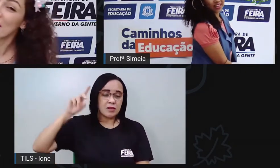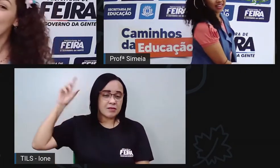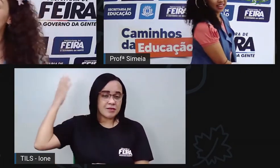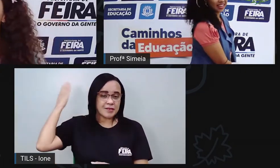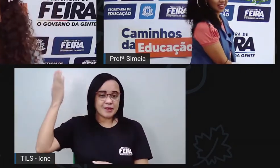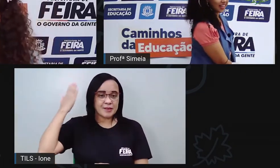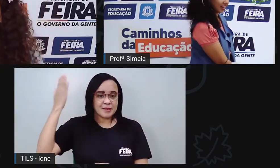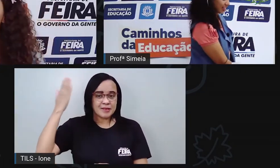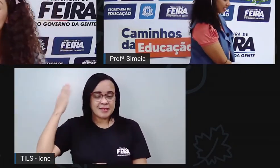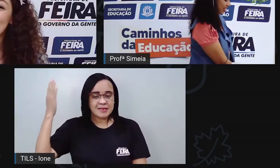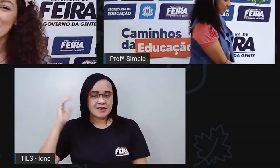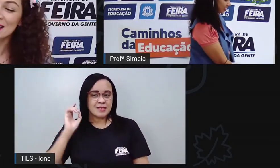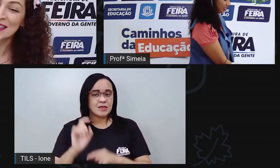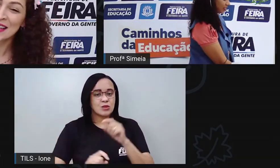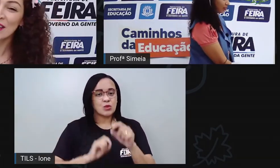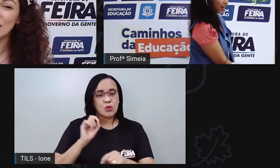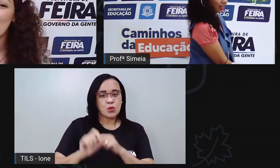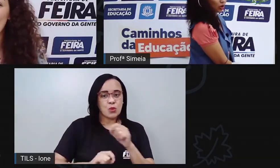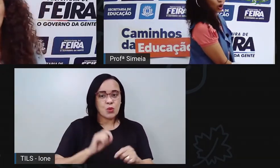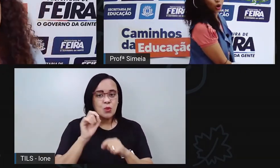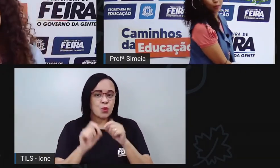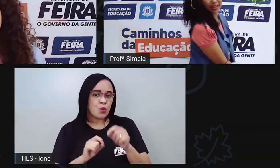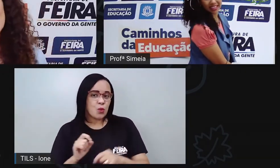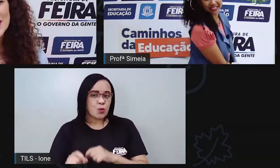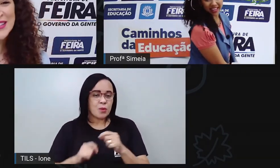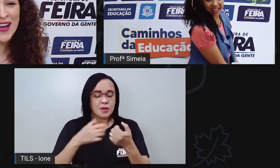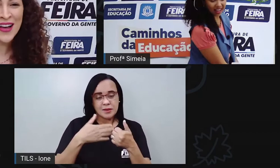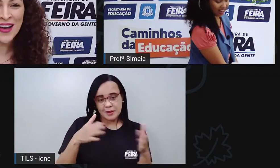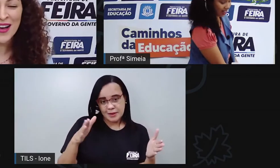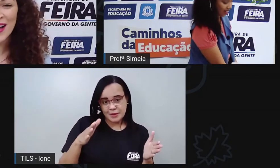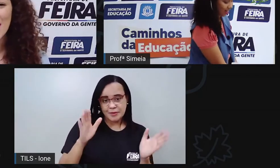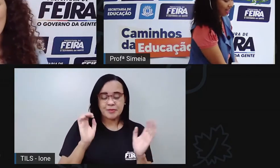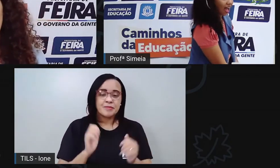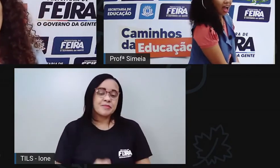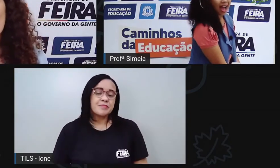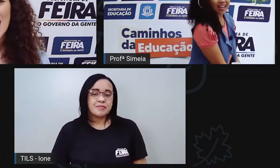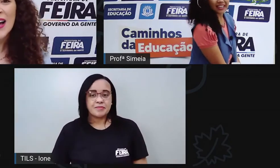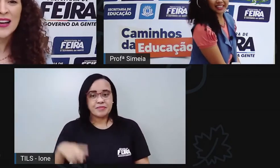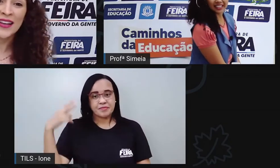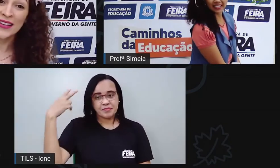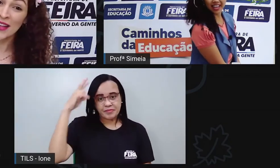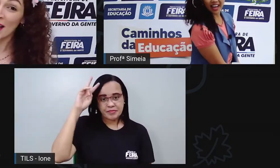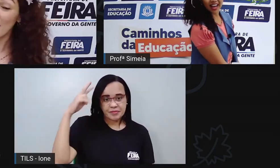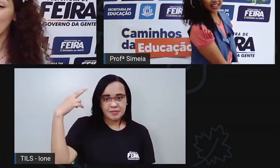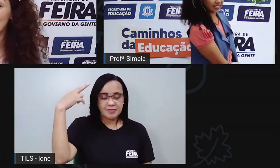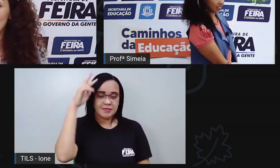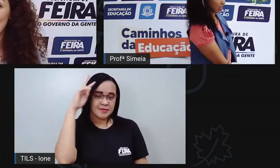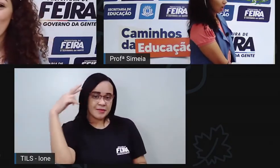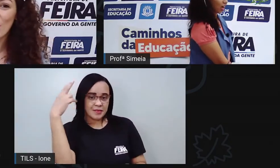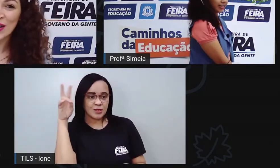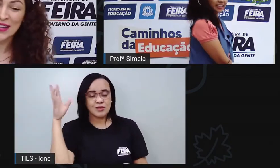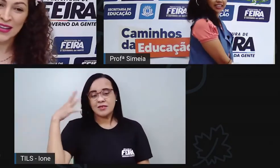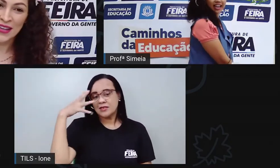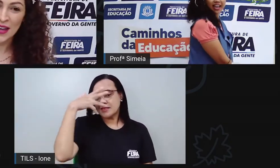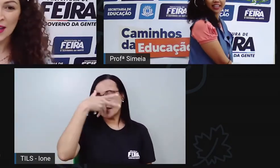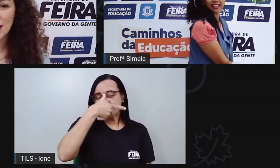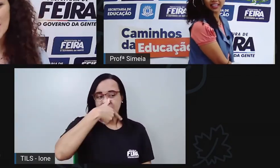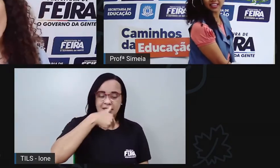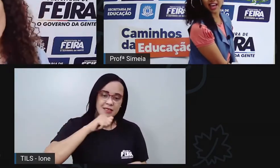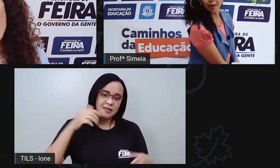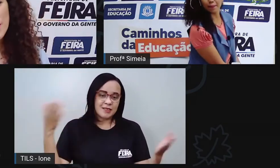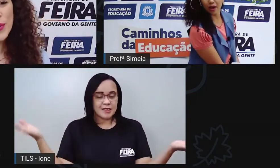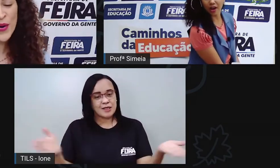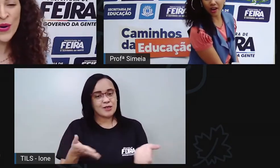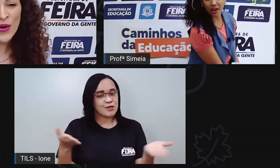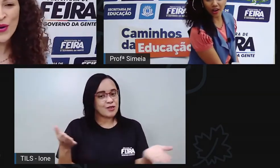uma vez, assim vai começar a linda historinha